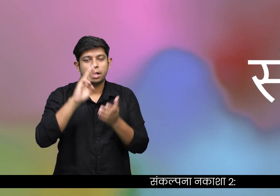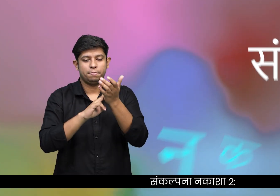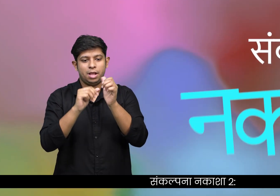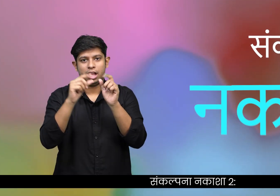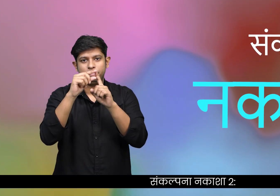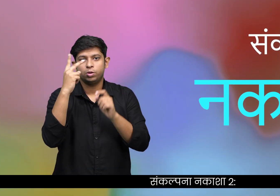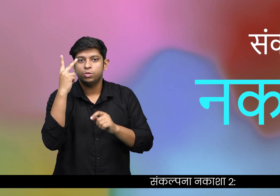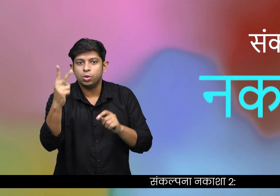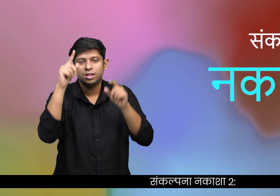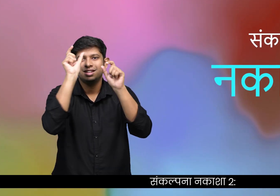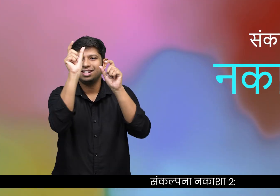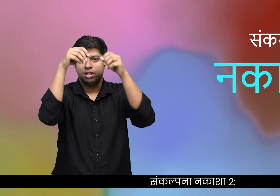संकल्पना नकाशा दुसरा.